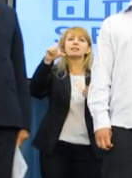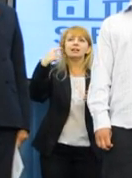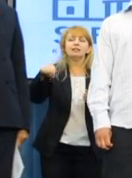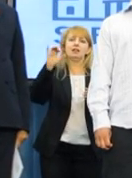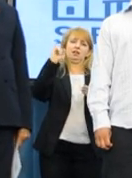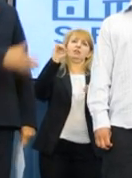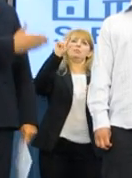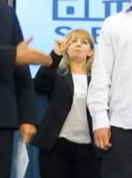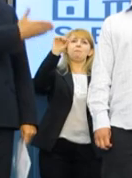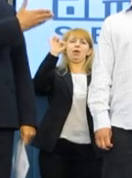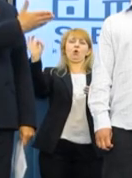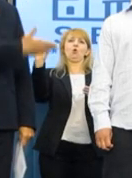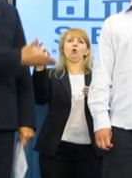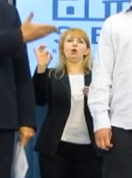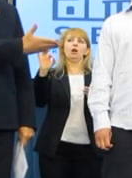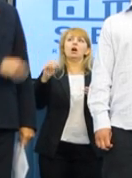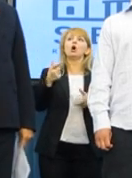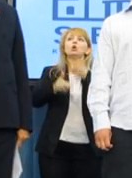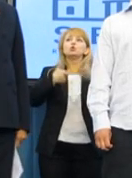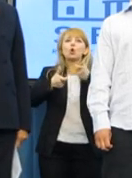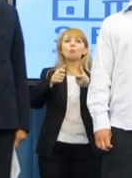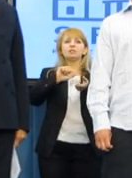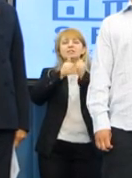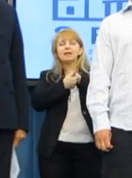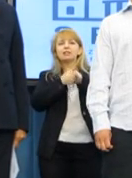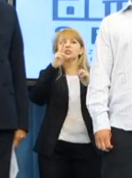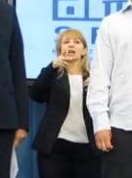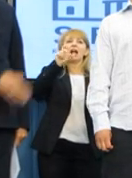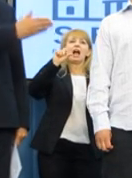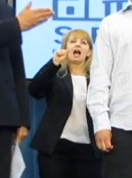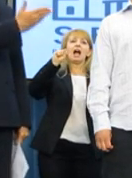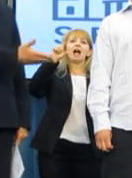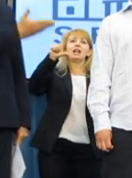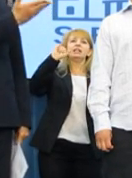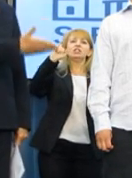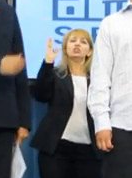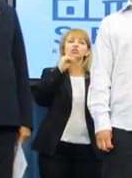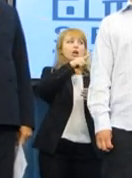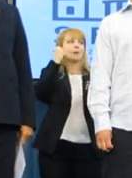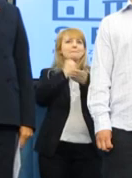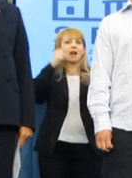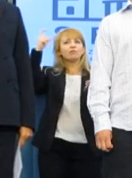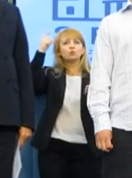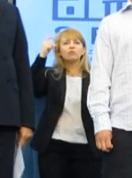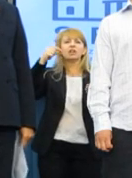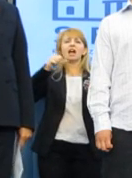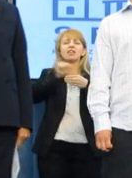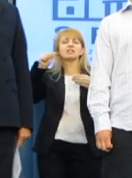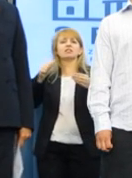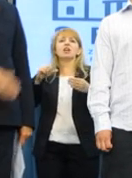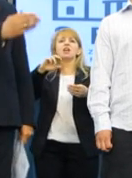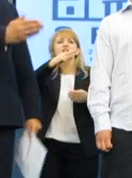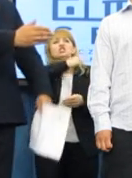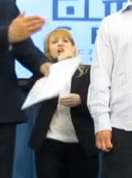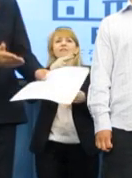Platforma Obywatelska. Zamienić najwybitniejszego dzisiaj specjalistę w Sejmie od praw człowieka, od wielu kadencji szefa Komisji